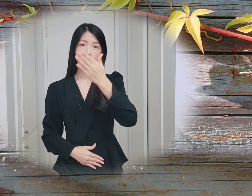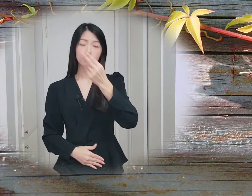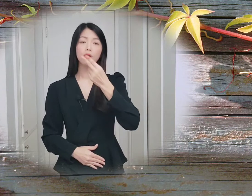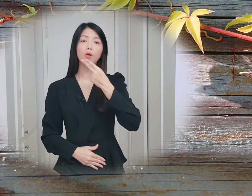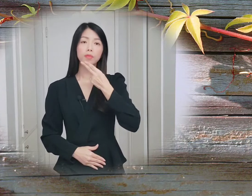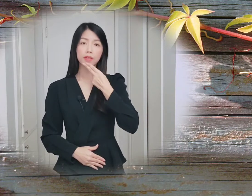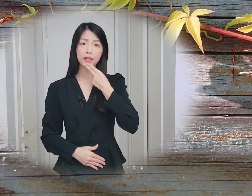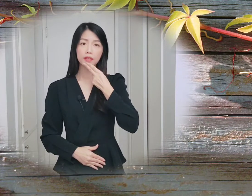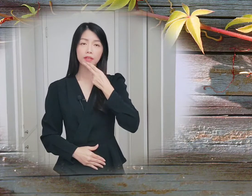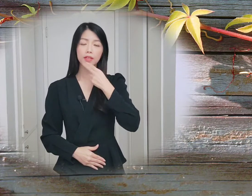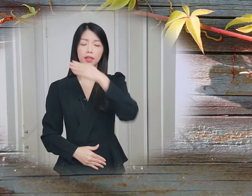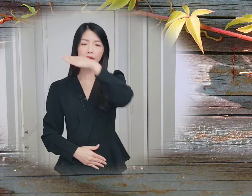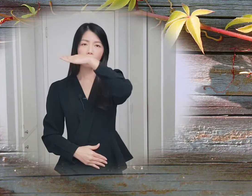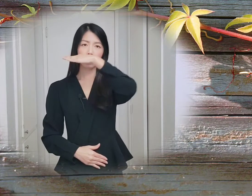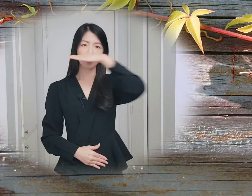측량할 수 없는